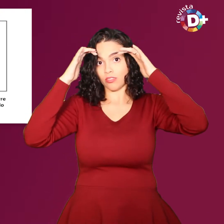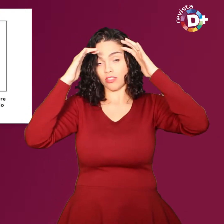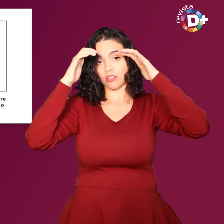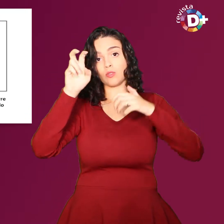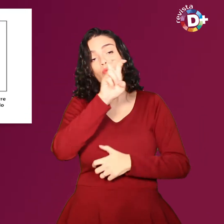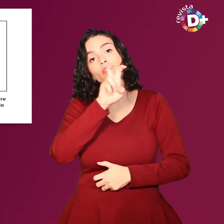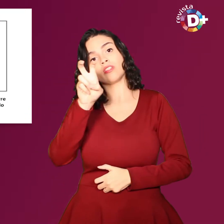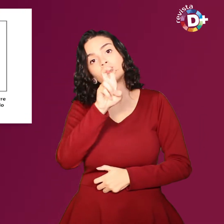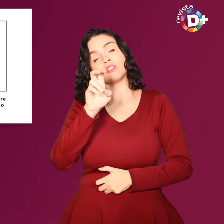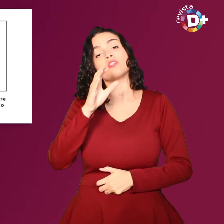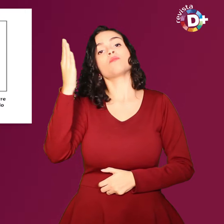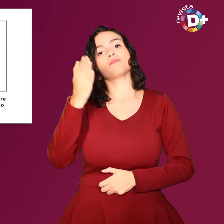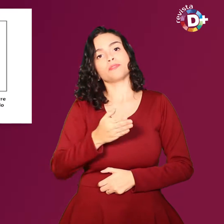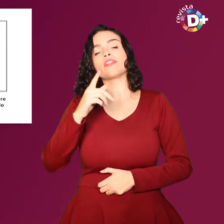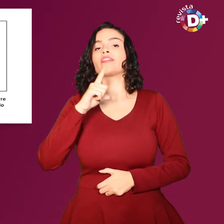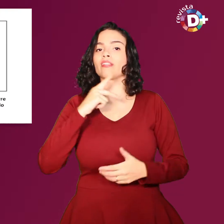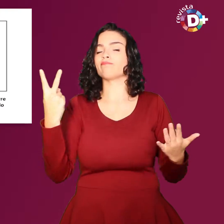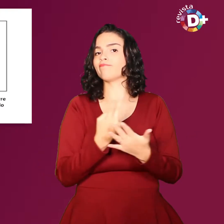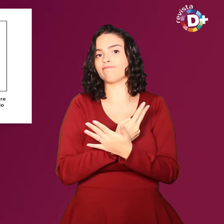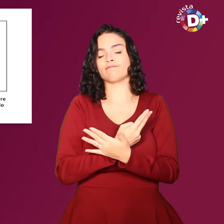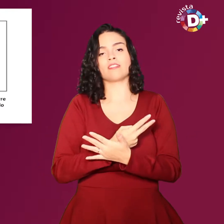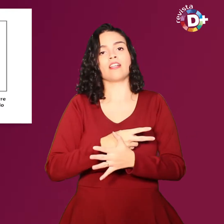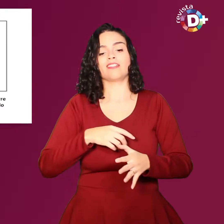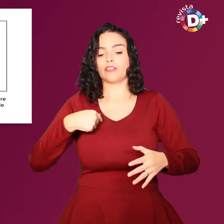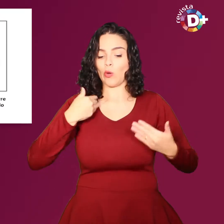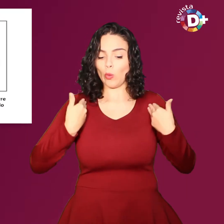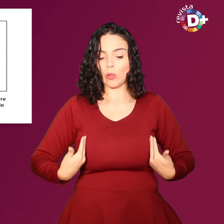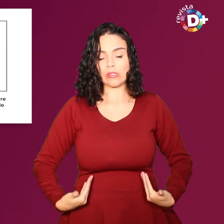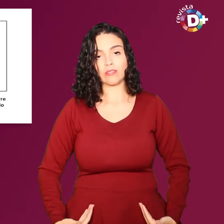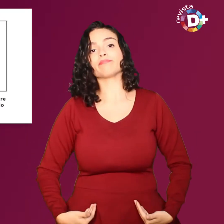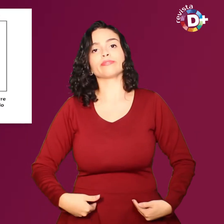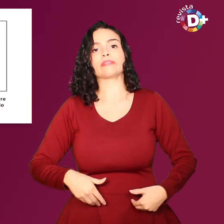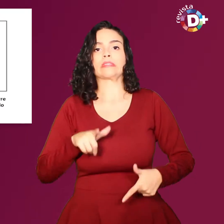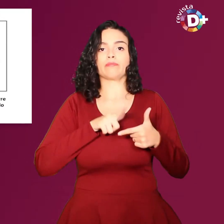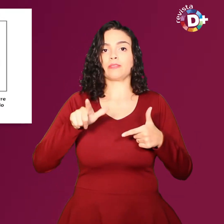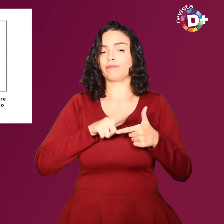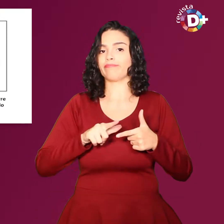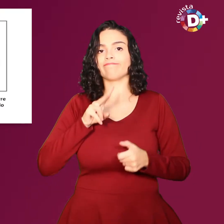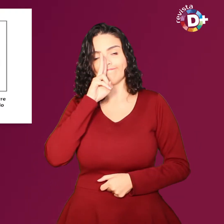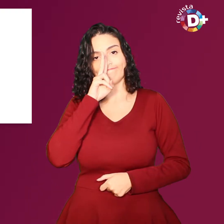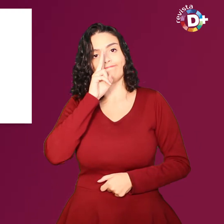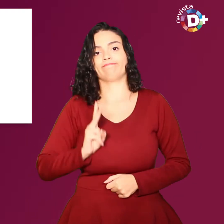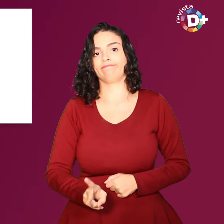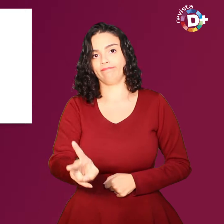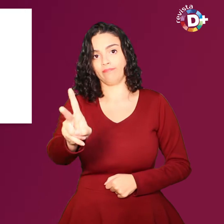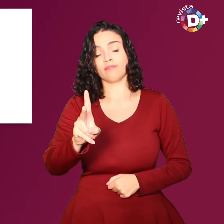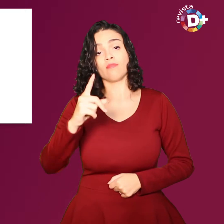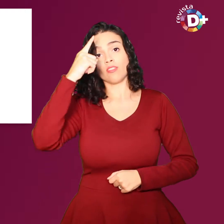Aproximadamente 50% dos sobreviventes ficam com sequelas graves. Nessas situações, as células do